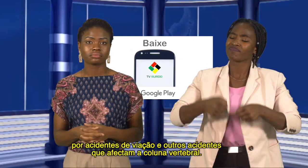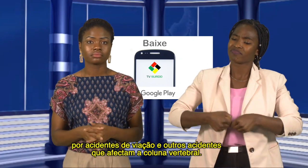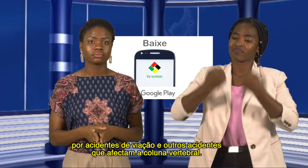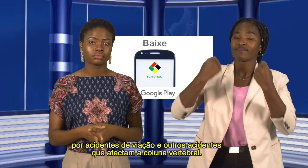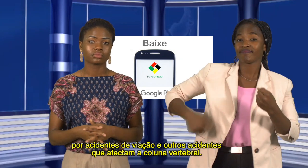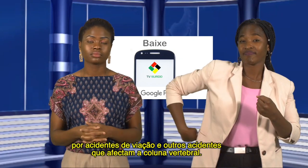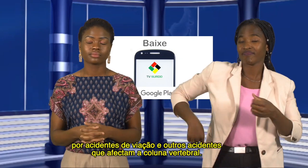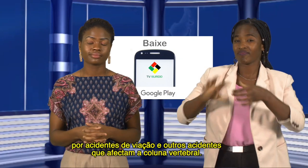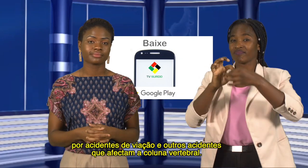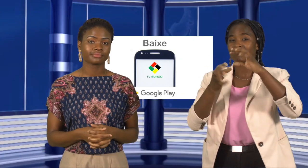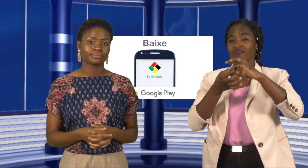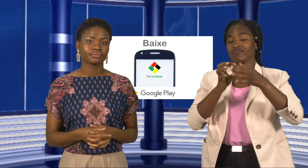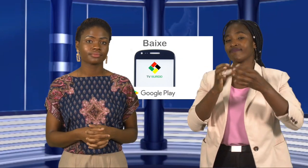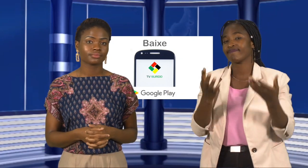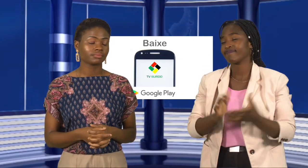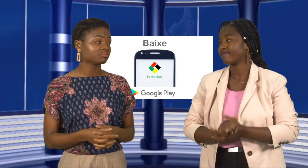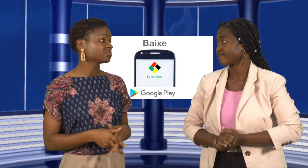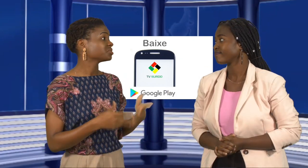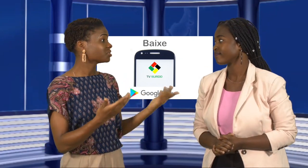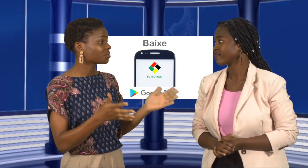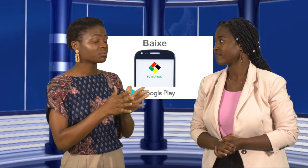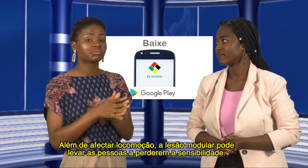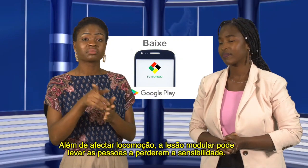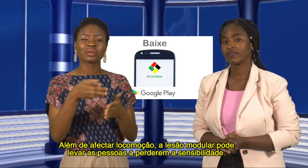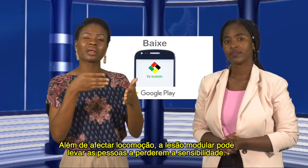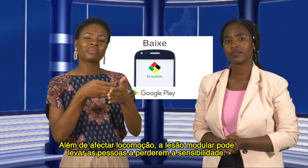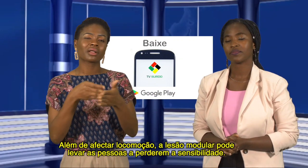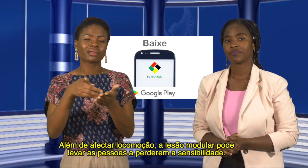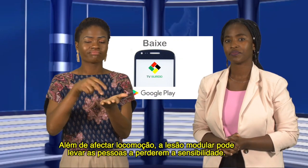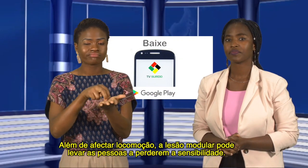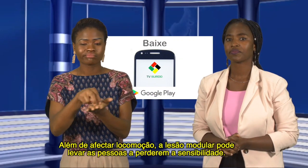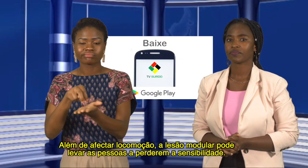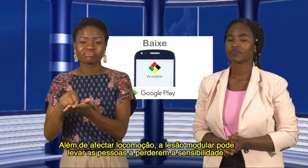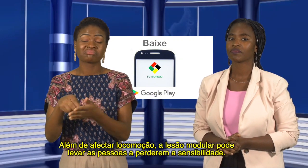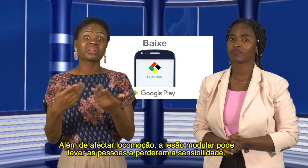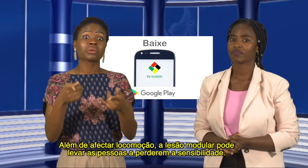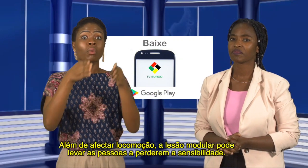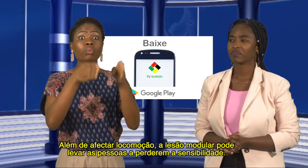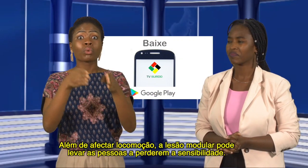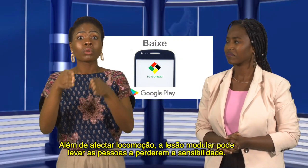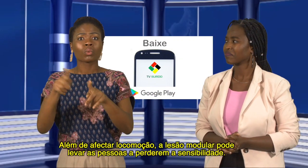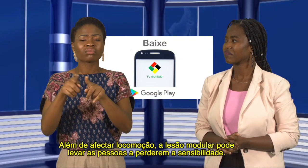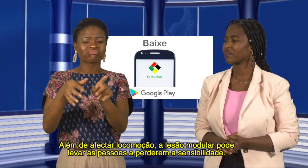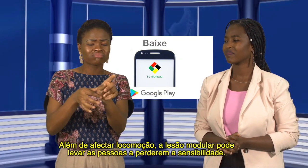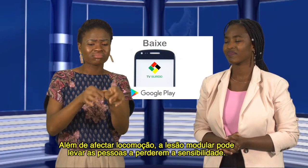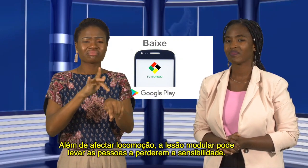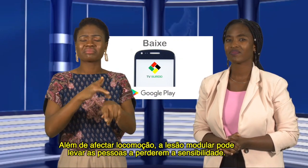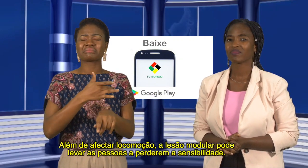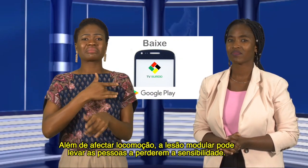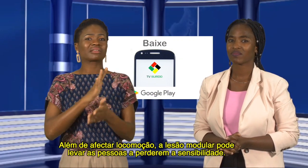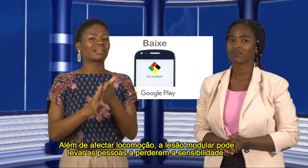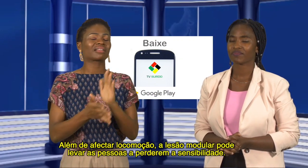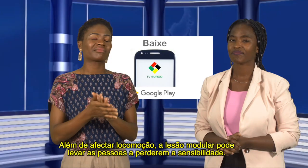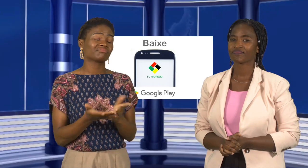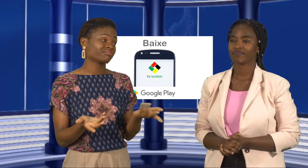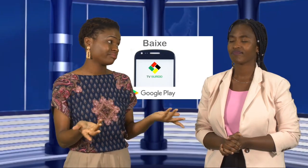afetam a coluna vertebral. Além de afetar a locomoção, a lesão modular pode levar as pessoas a